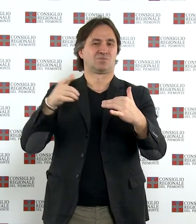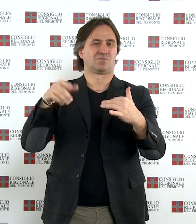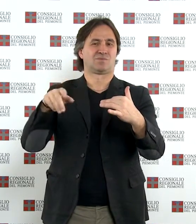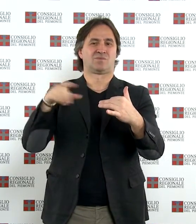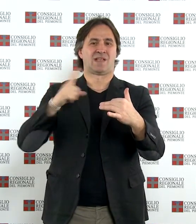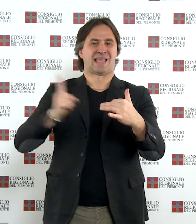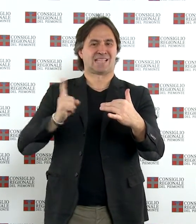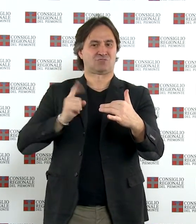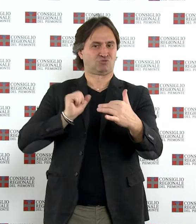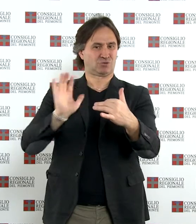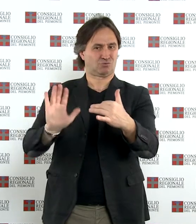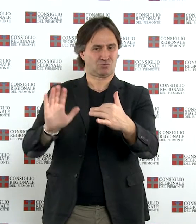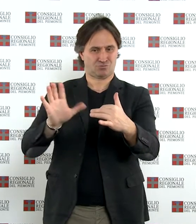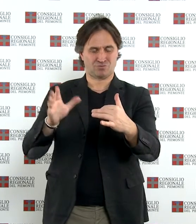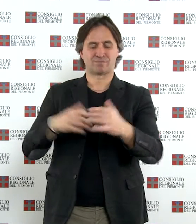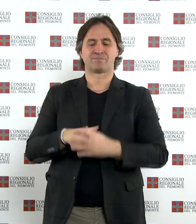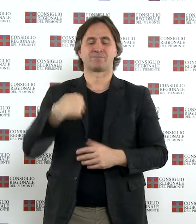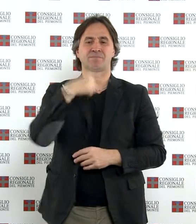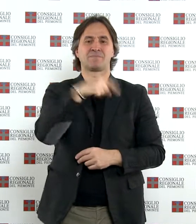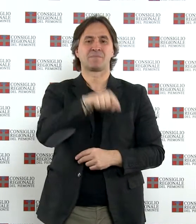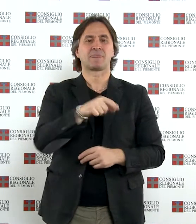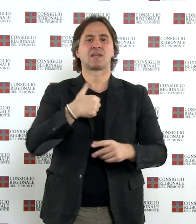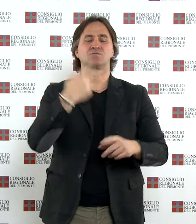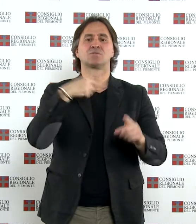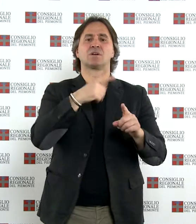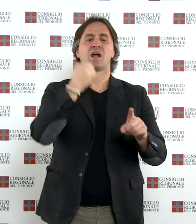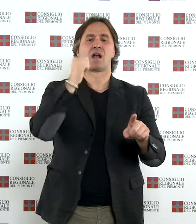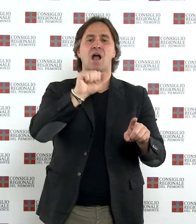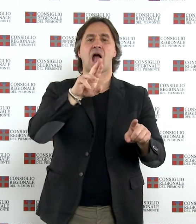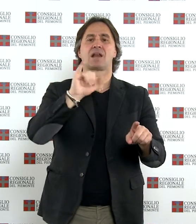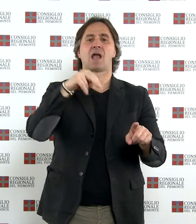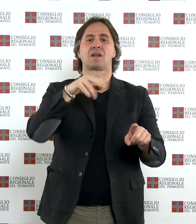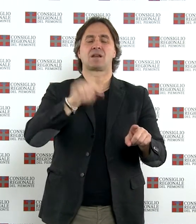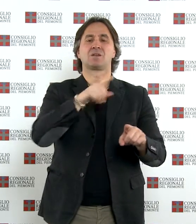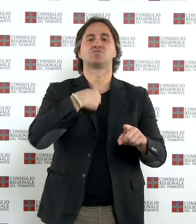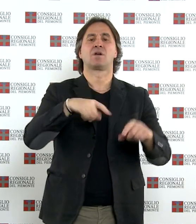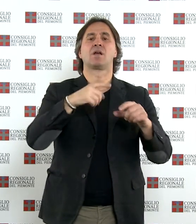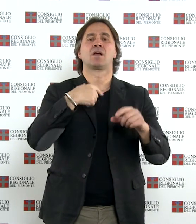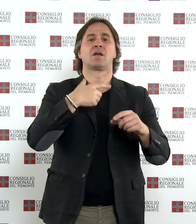Durante l'incontro è stata presentata la versione rinnovata di Arianna, la banca dati normativa del